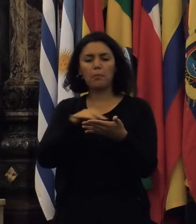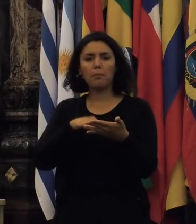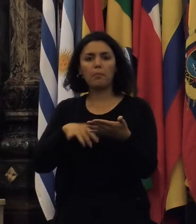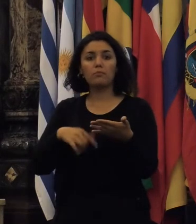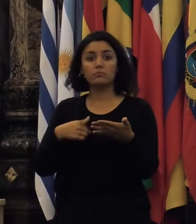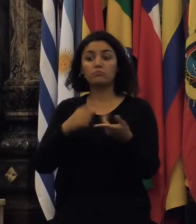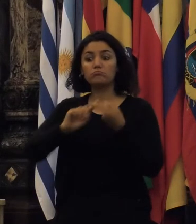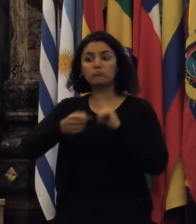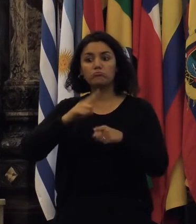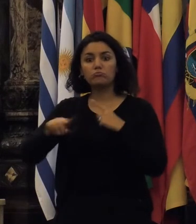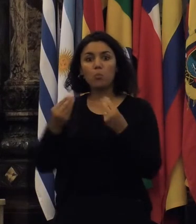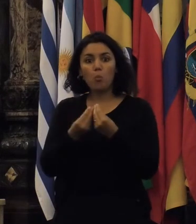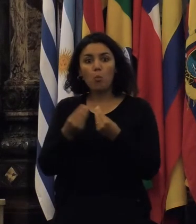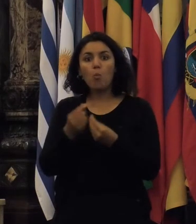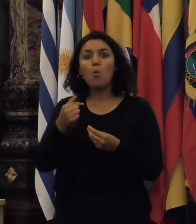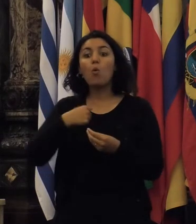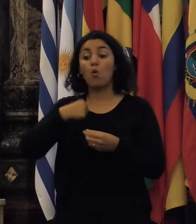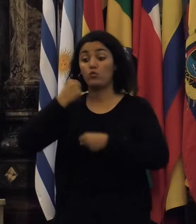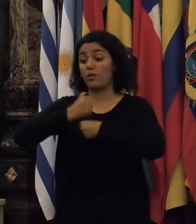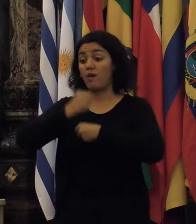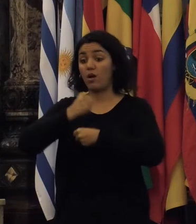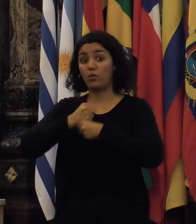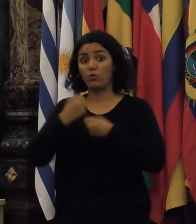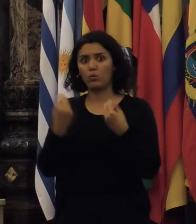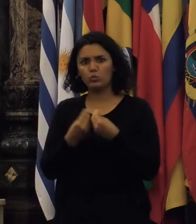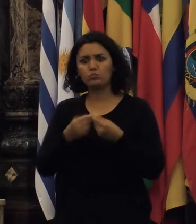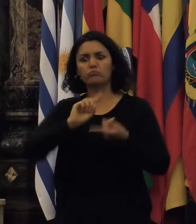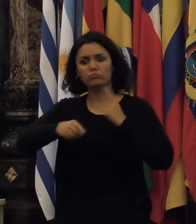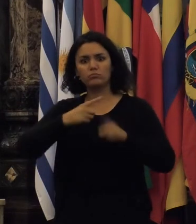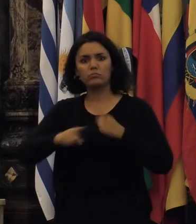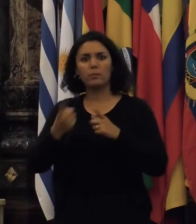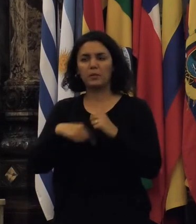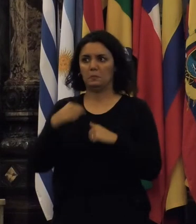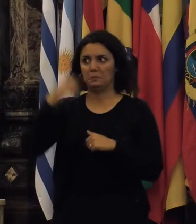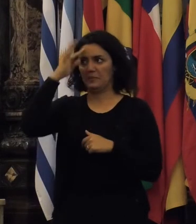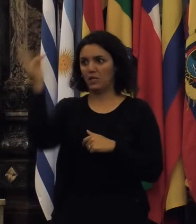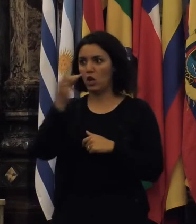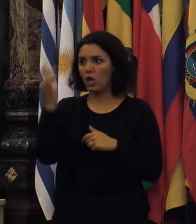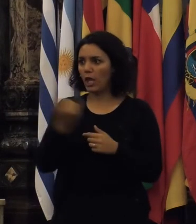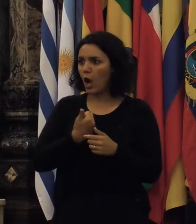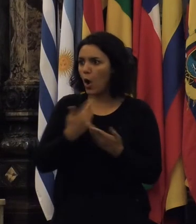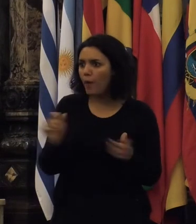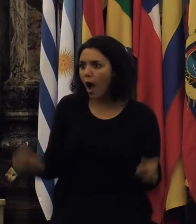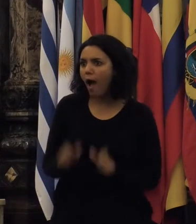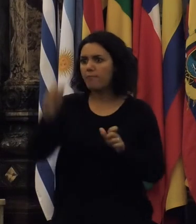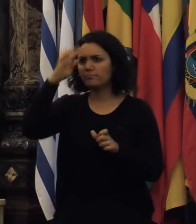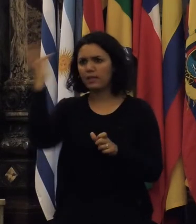lo que nosotros podíamos llegar a hacer. Pero digo, ¿pero cómo tecnología? Nosotros no podemos hacer tecnología. Gran discusión, hasta que